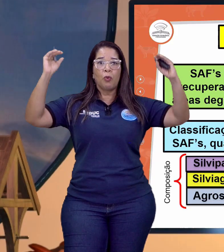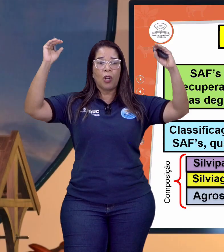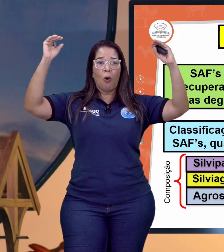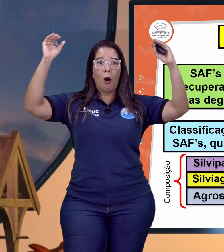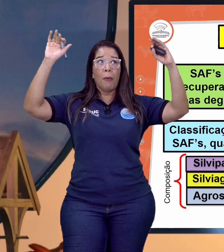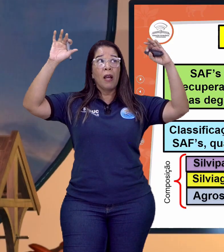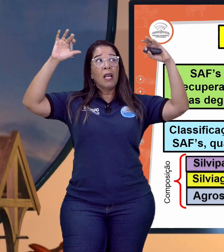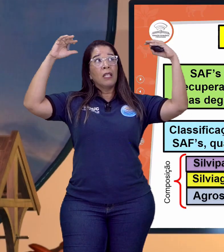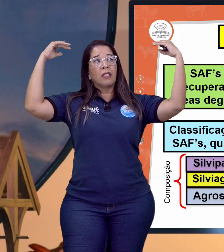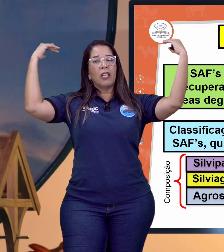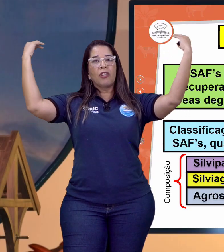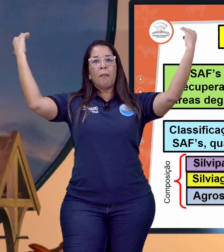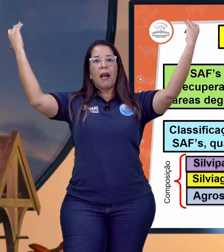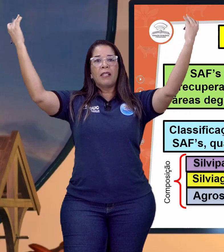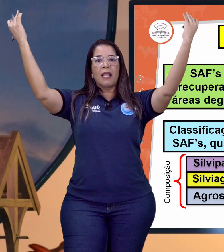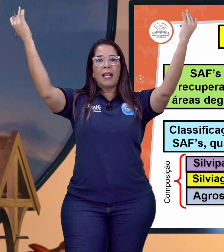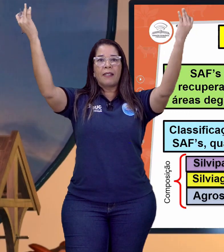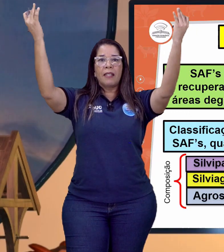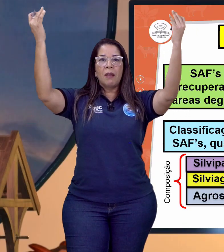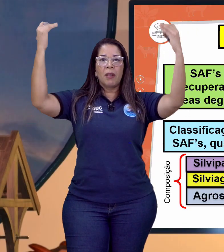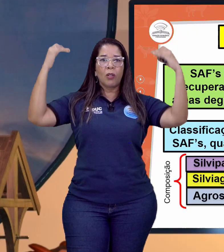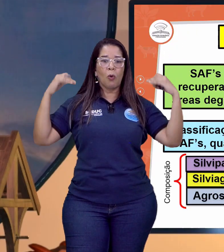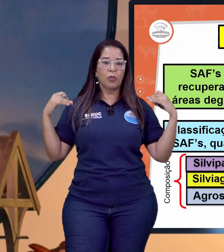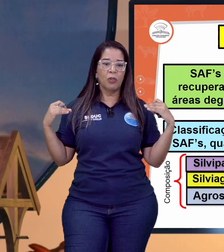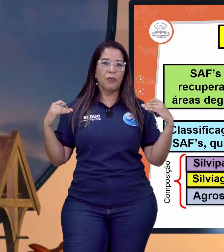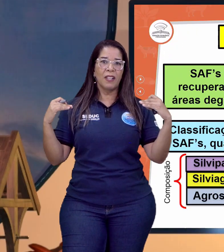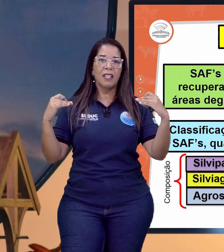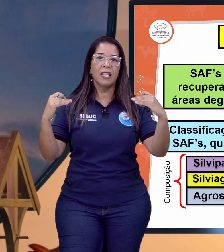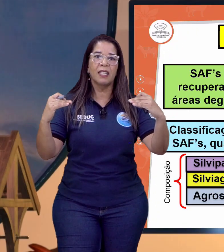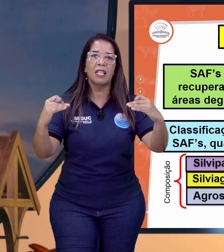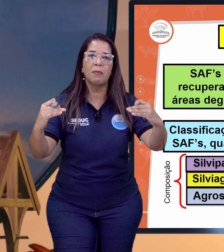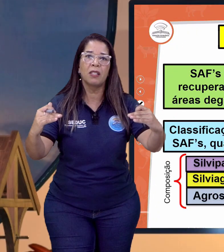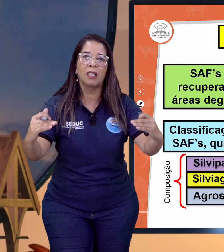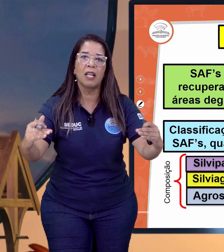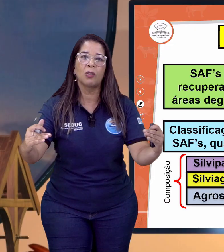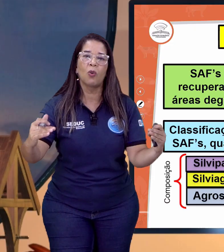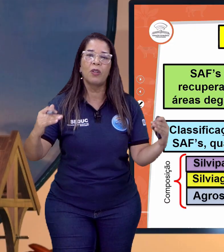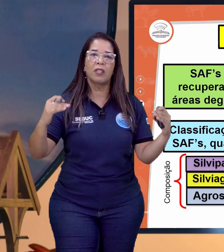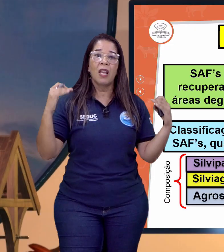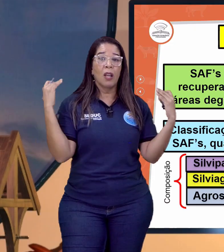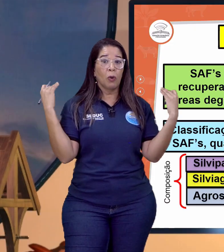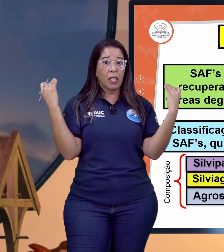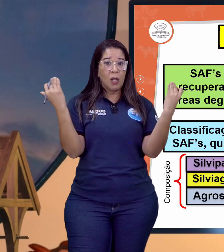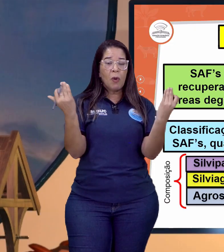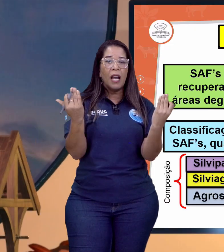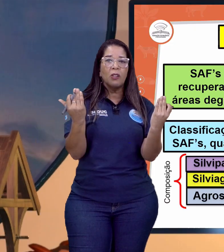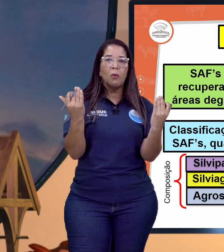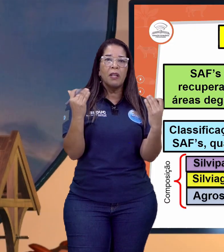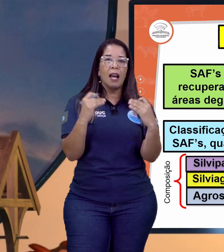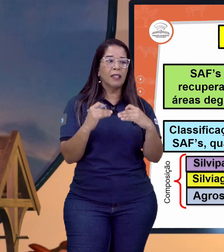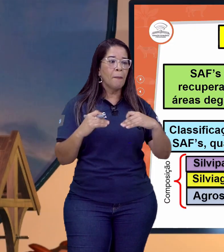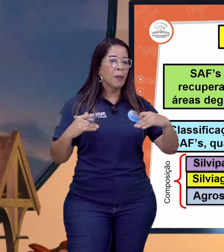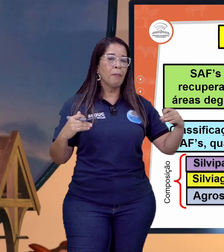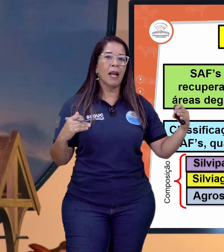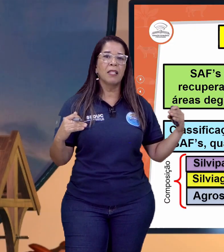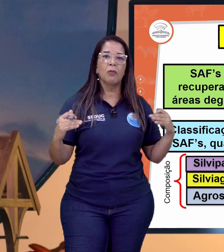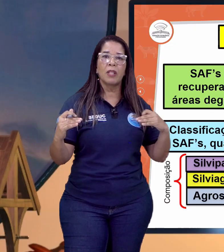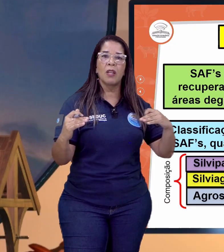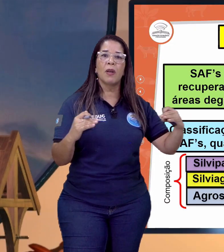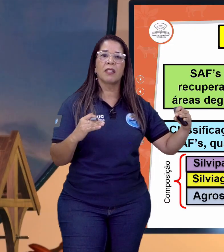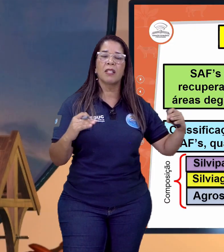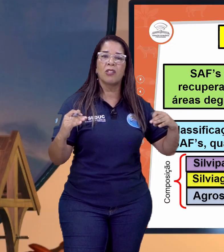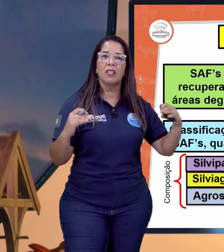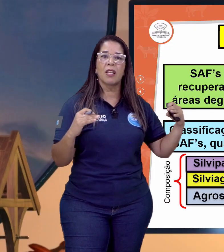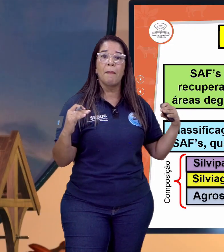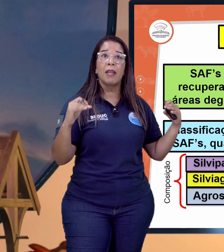fuste cuja copa seja mais acima, então eu consigo fazer as minhas criações. Eu crio uma área sombreada, mas eu